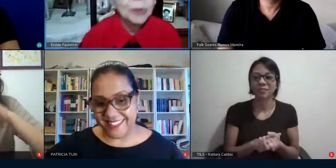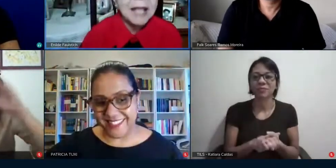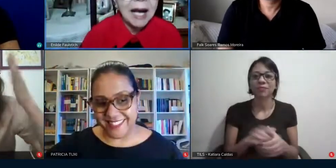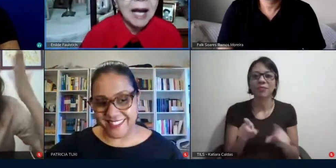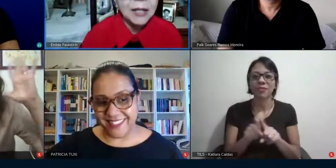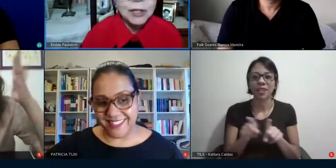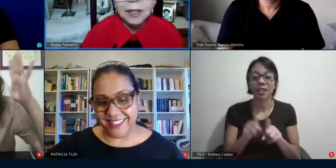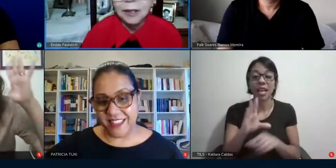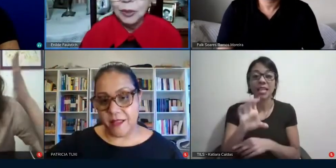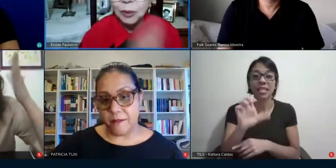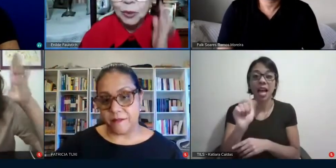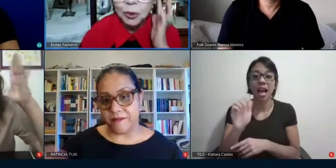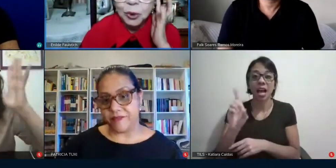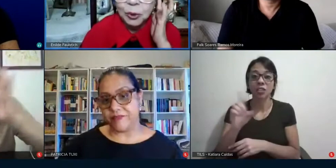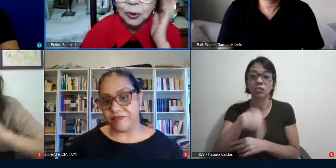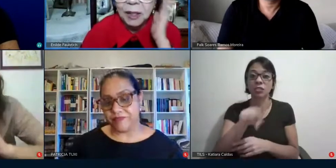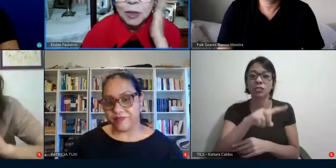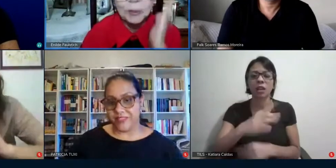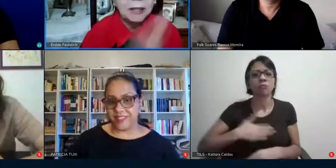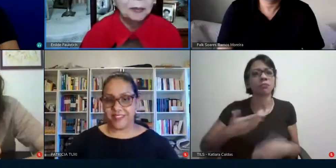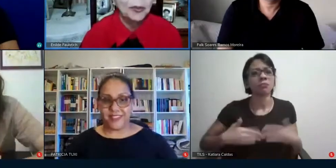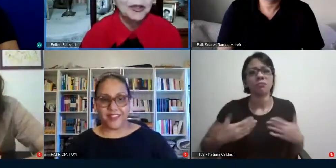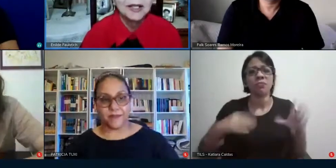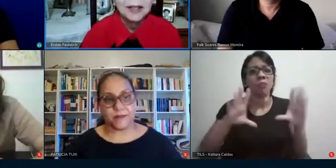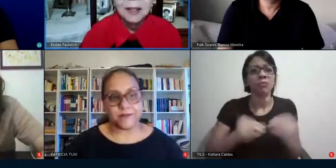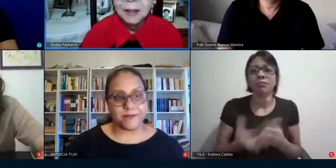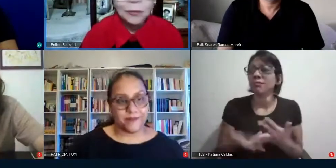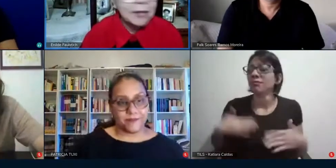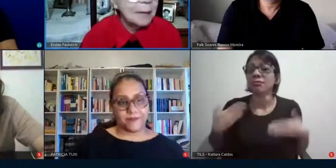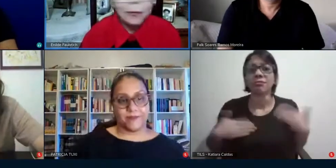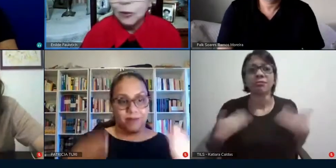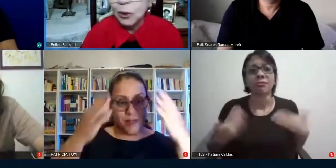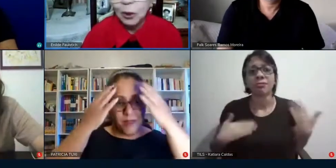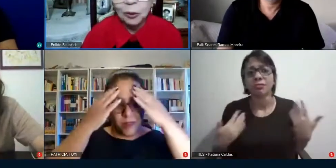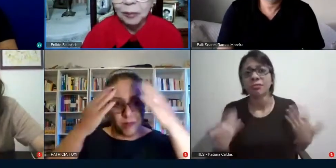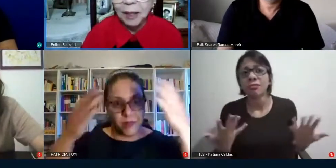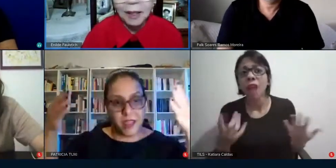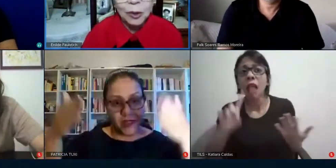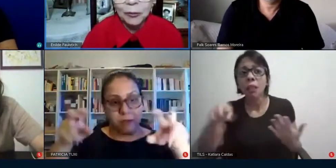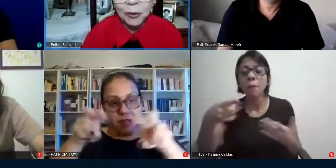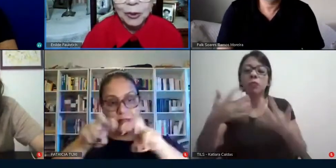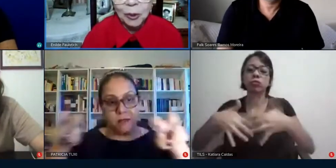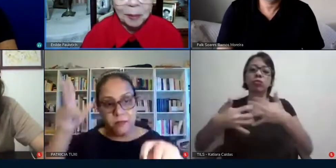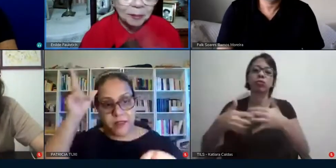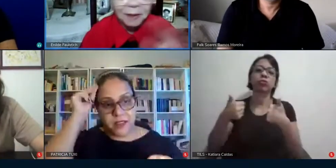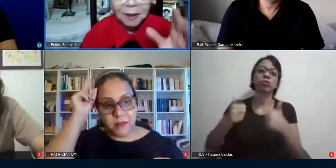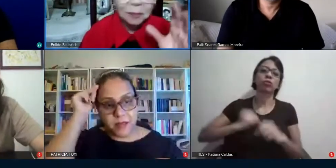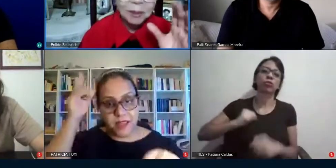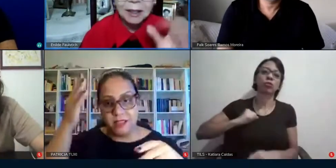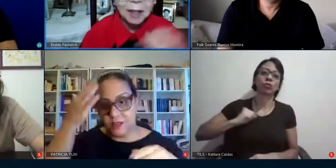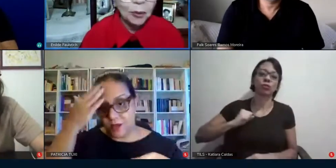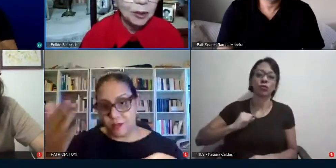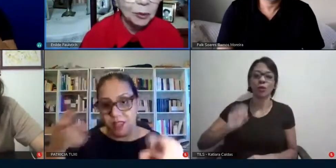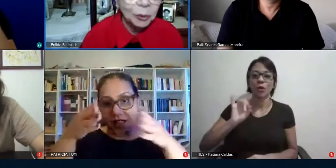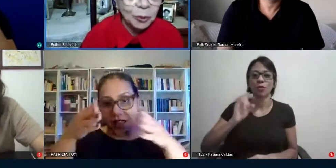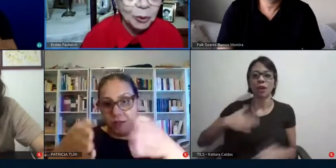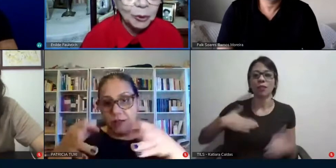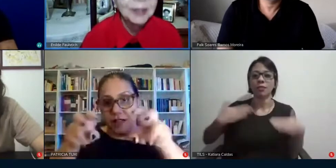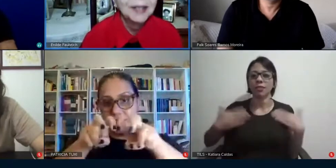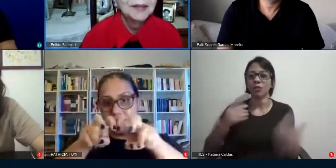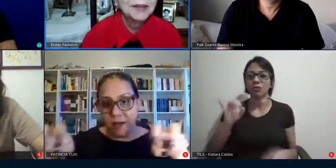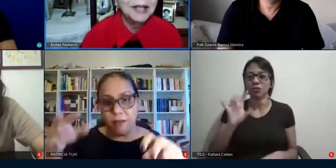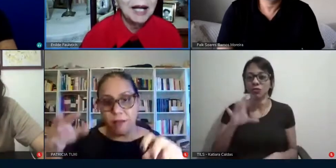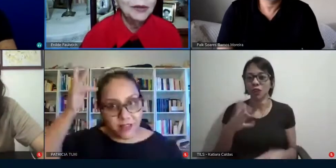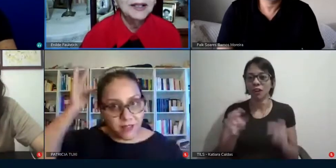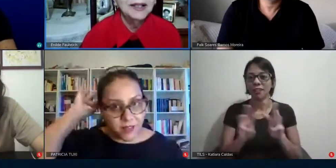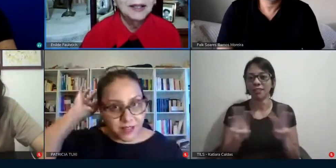ao SEAD, que nos deu um susto no início, mas depois sempre funcionou bem. Hoje foi só para brincar um pouquinho conosco.